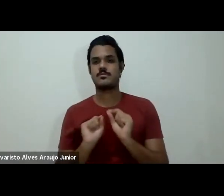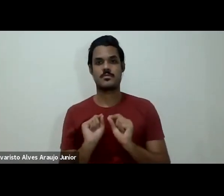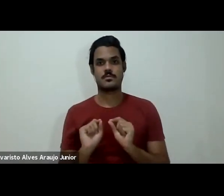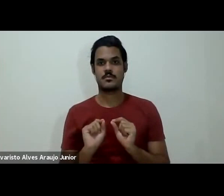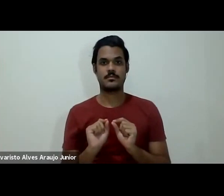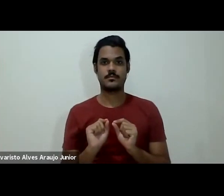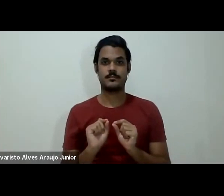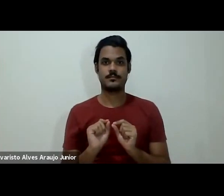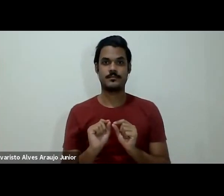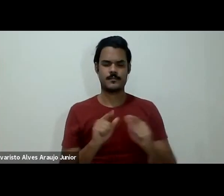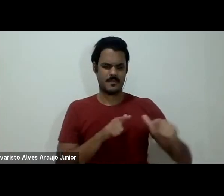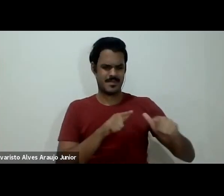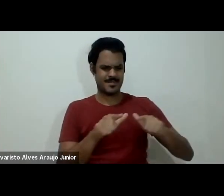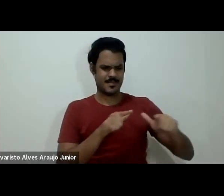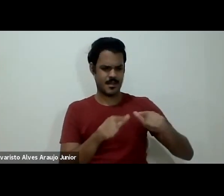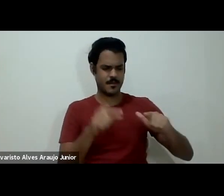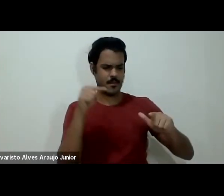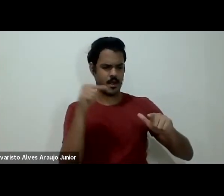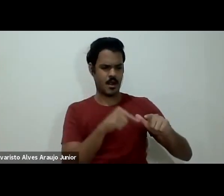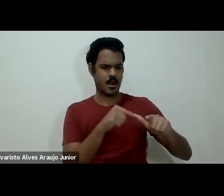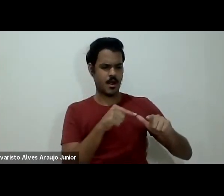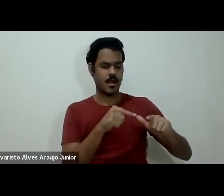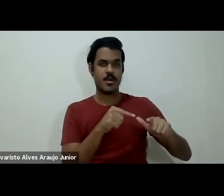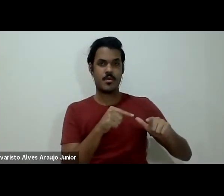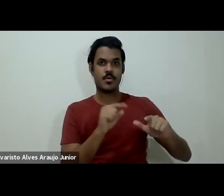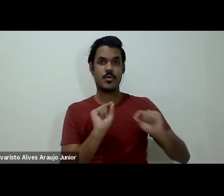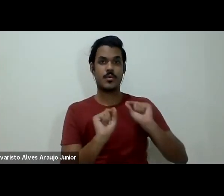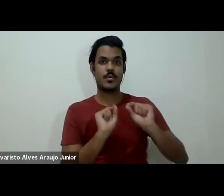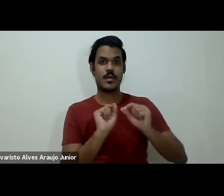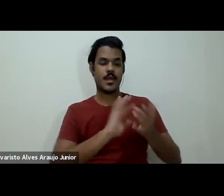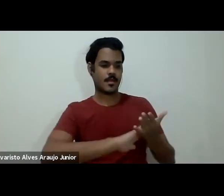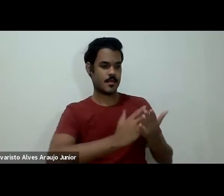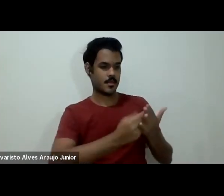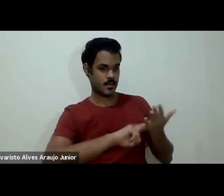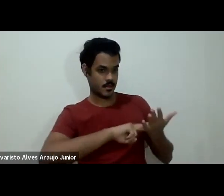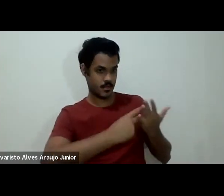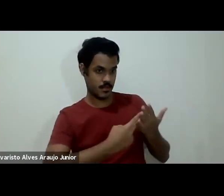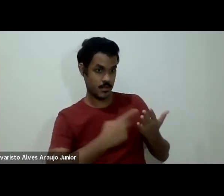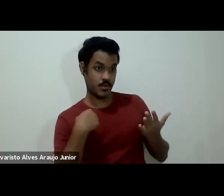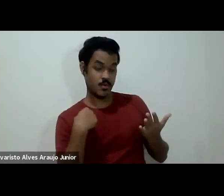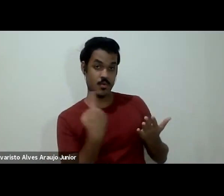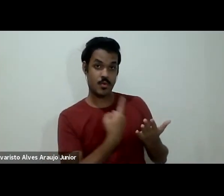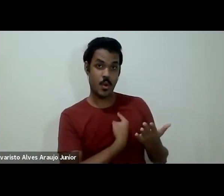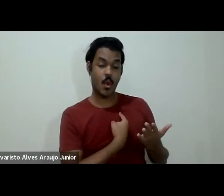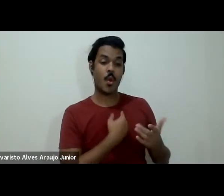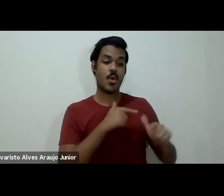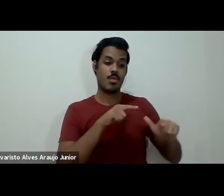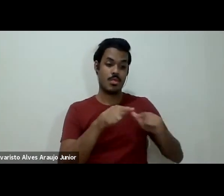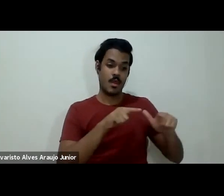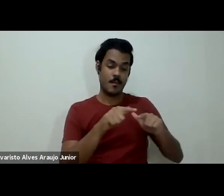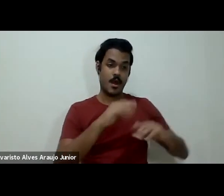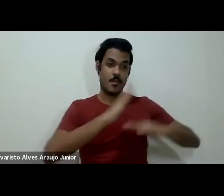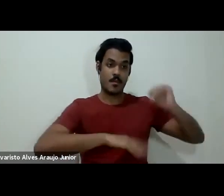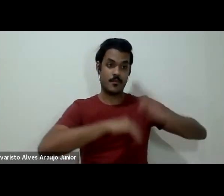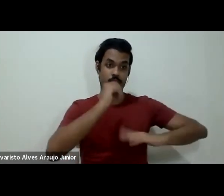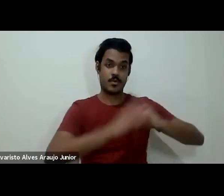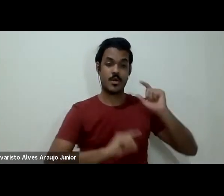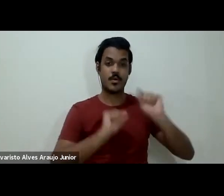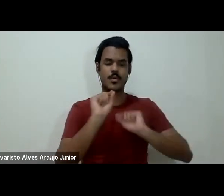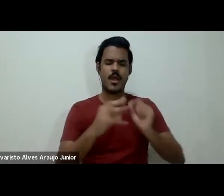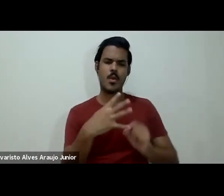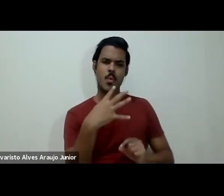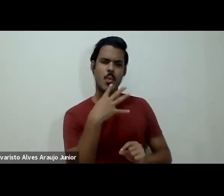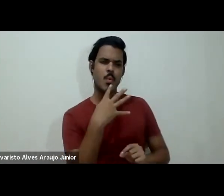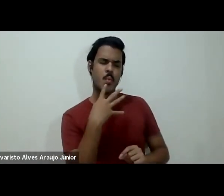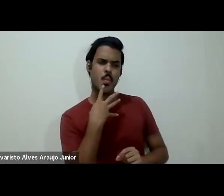um trabalho possível para um tradutor-intérprete de Libras que não conheça esse